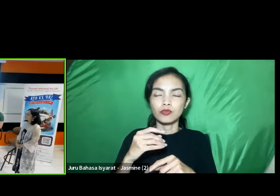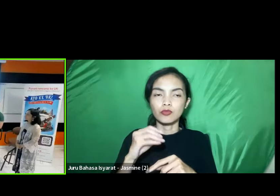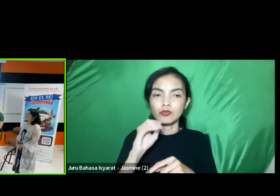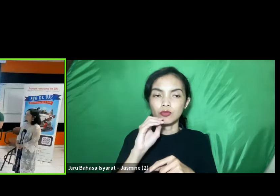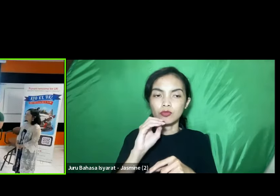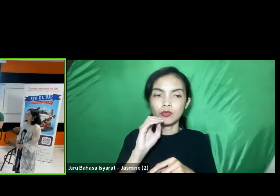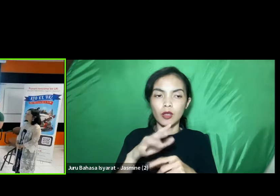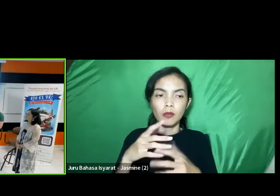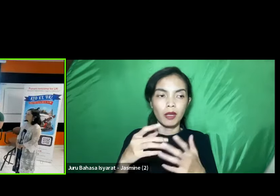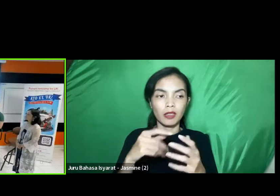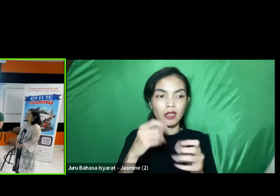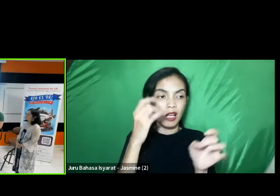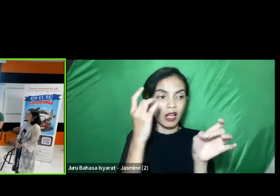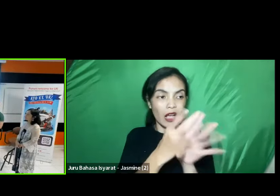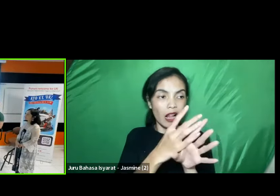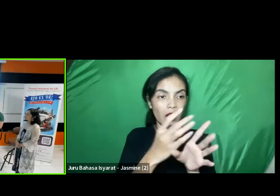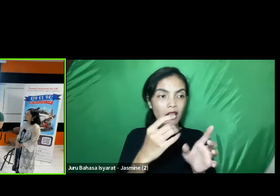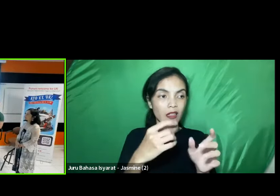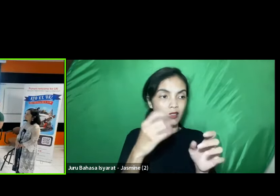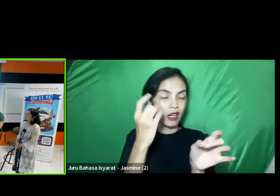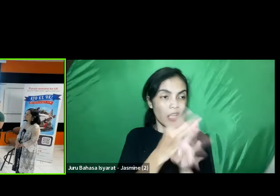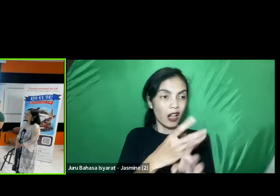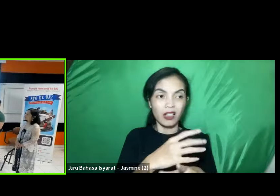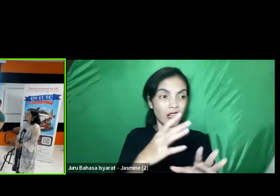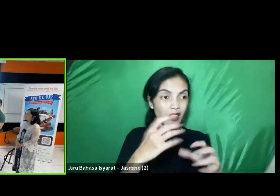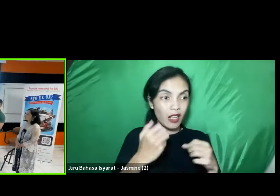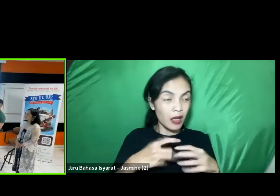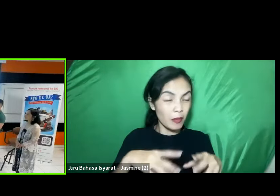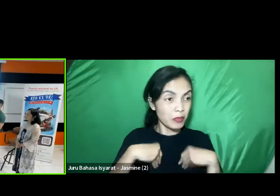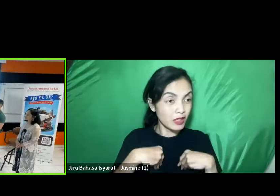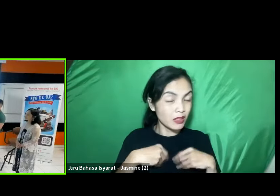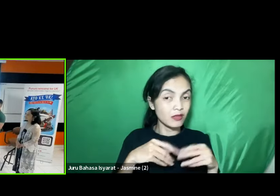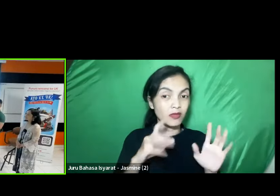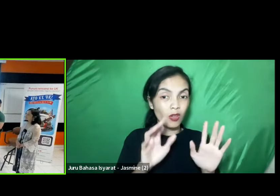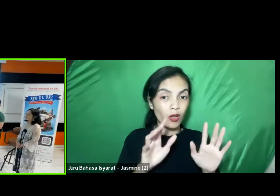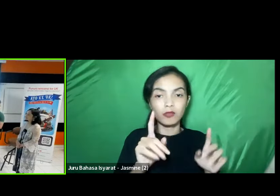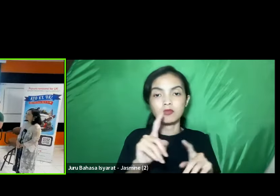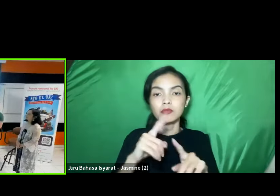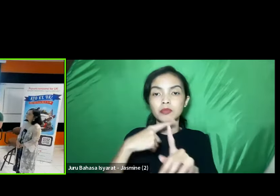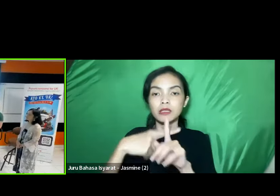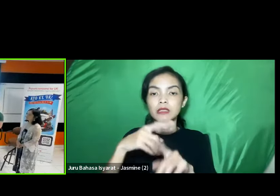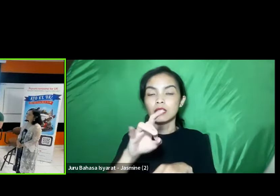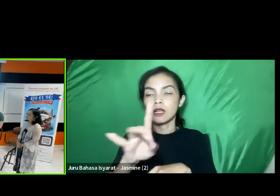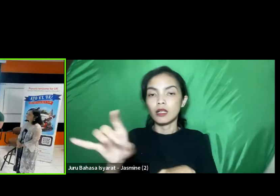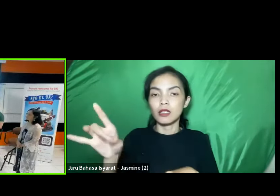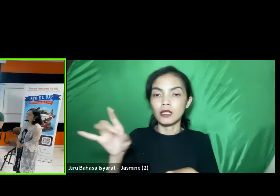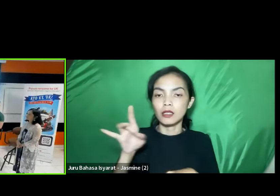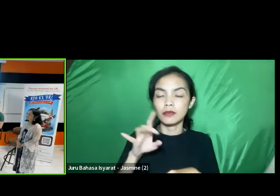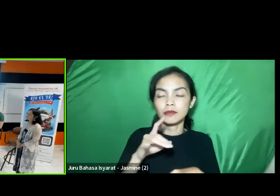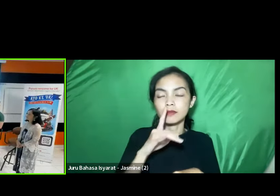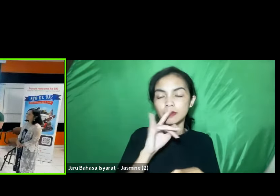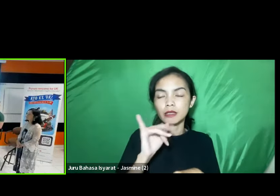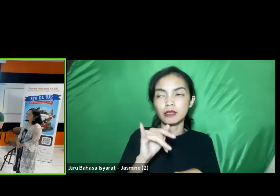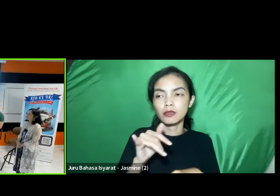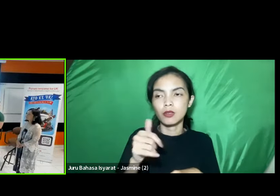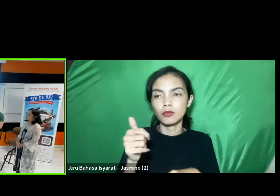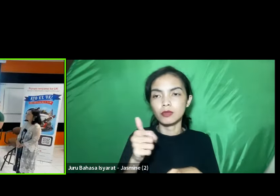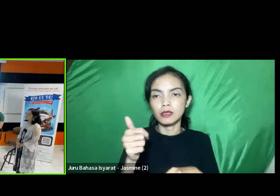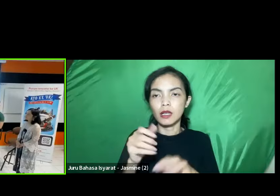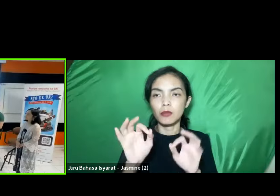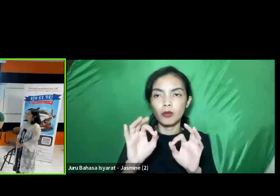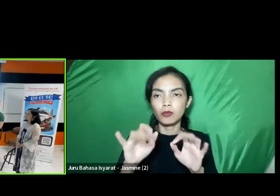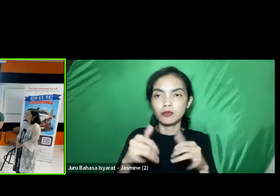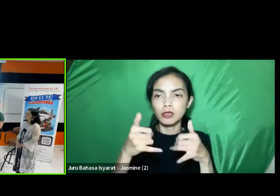you fail e belum dapat tapi ini sebenarnya banyak sekali elemen yang lain variabel yang lain untuk bikin kalian belum bisa mendapatkan